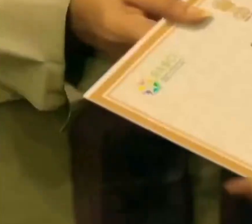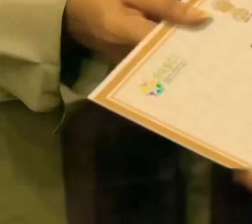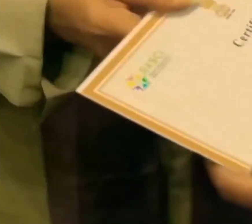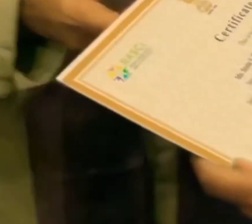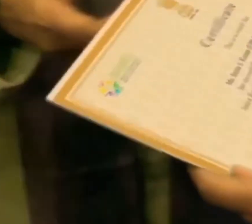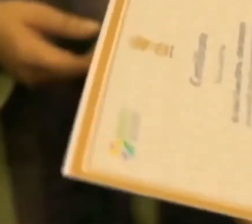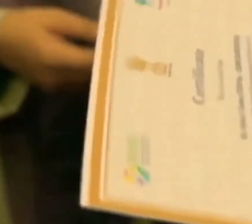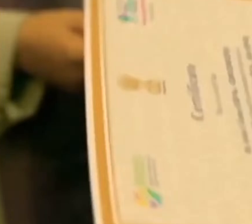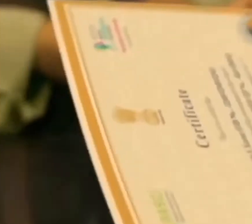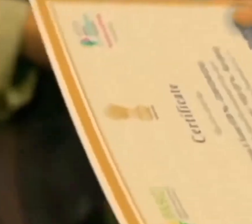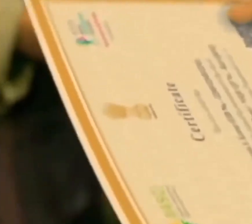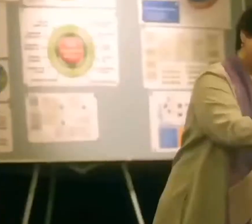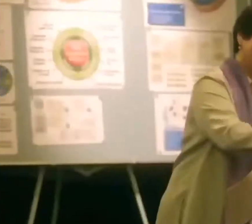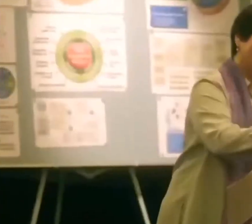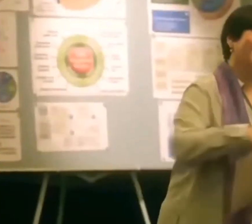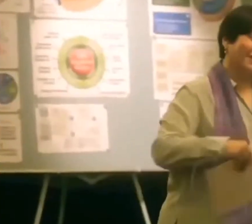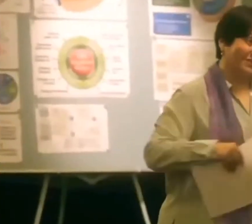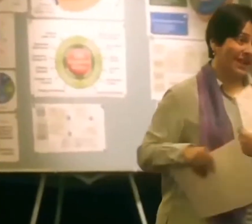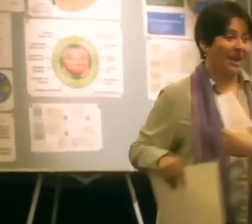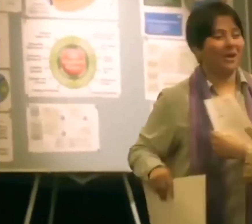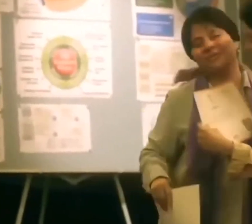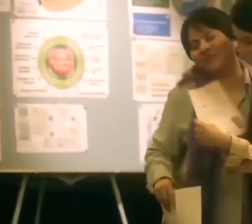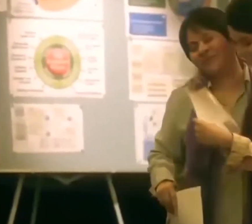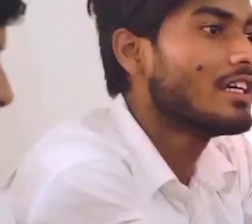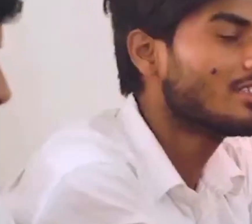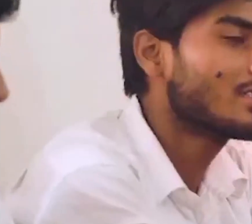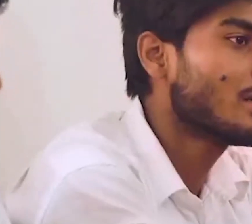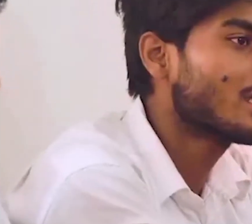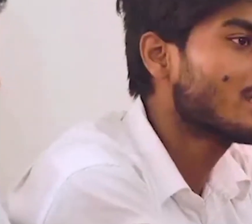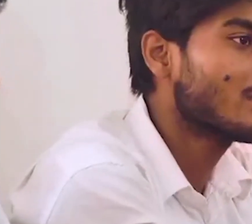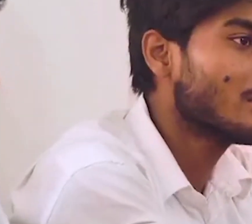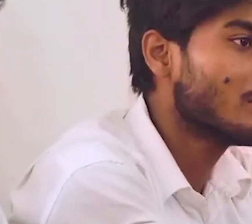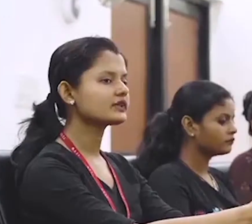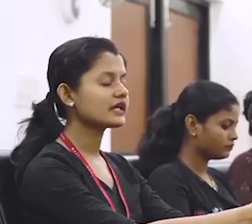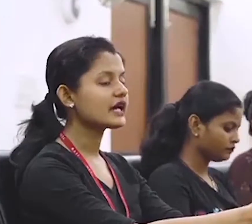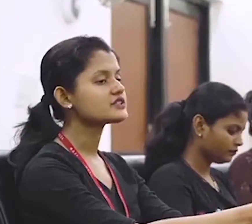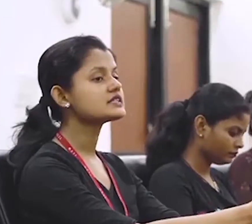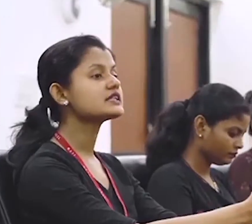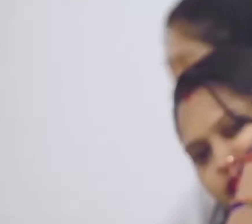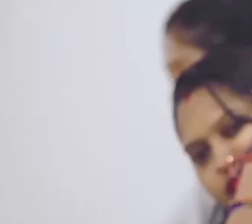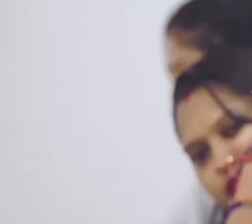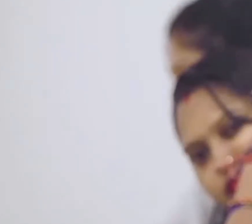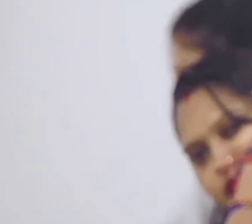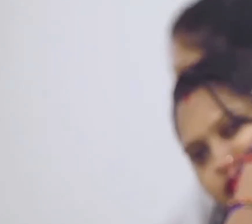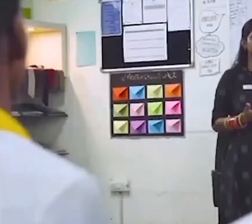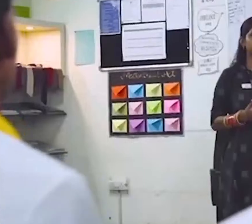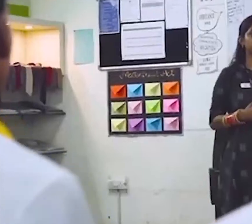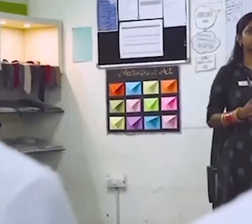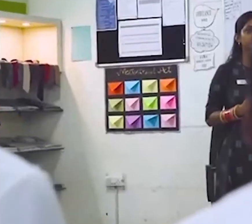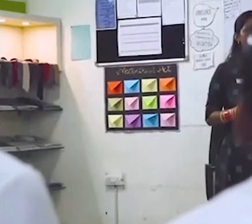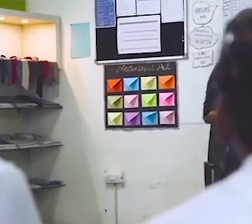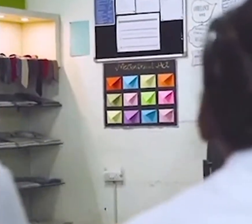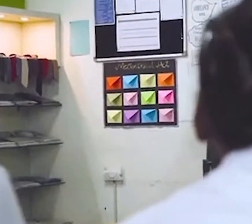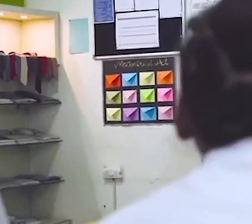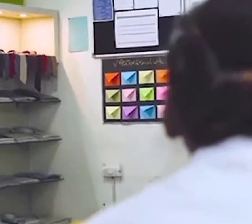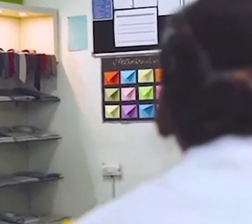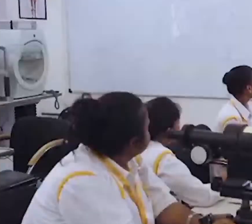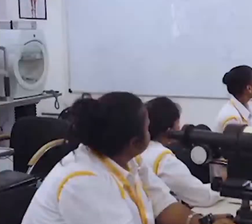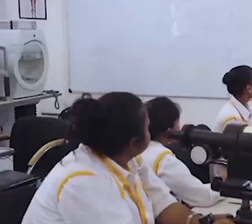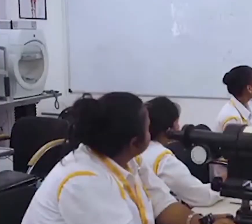को उन्नत प्रमाणन प्राप्त होगा। इससे शिक्षार्थियों में व्यावसायिक पाठ्यक्रमों के प्रति लोकप्रियता बढ़ेगी एवं